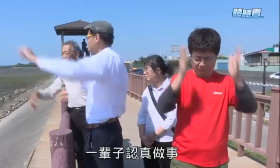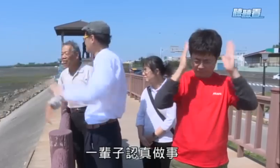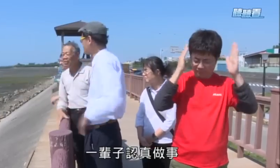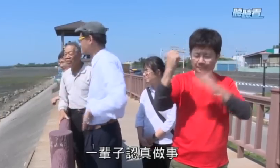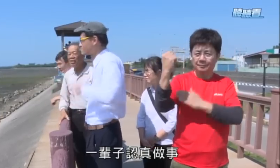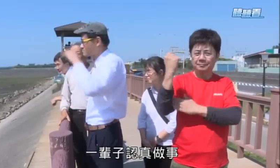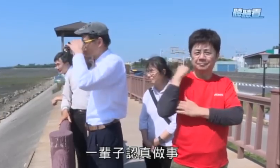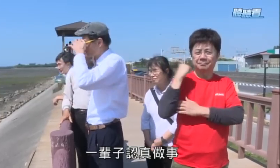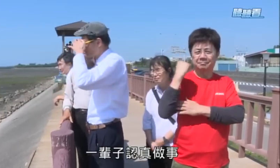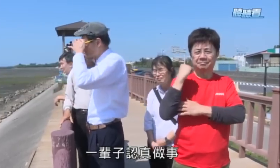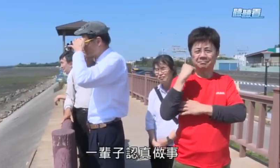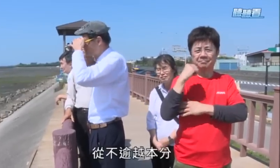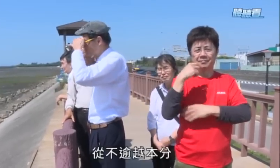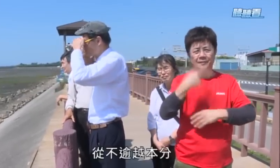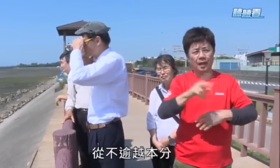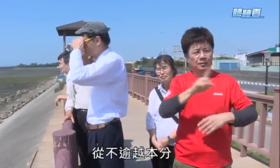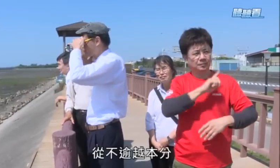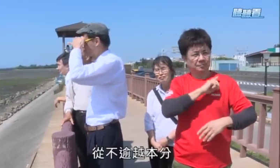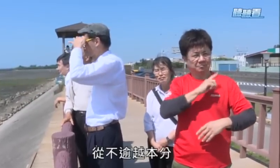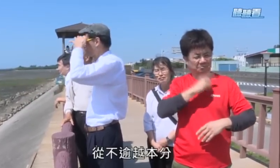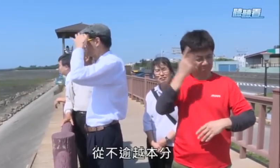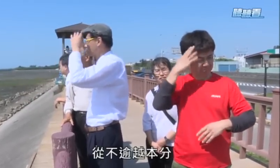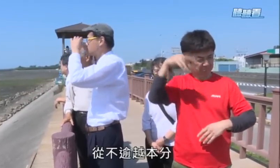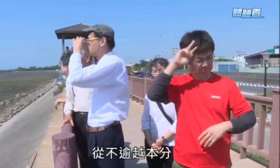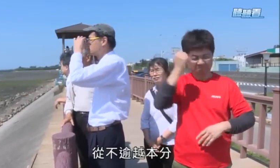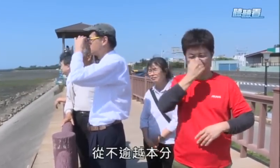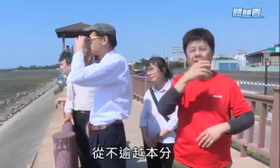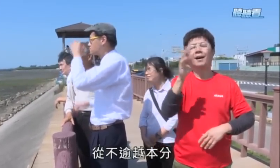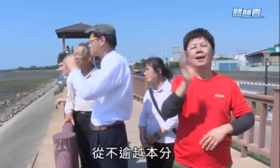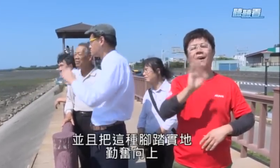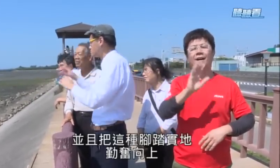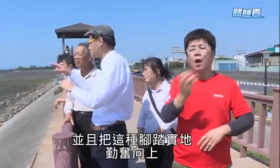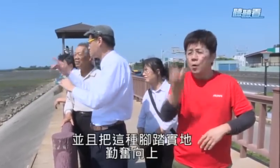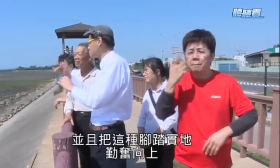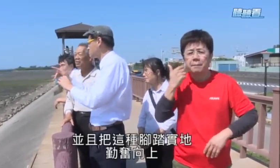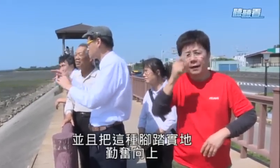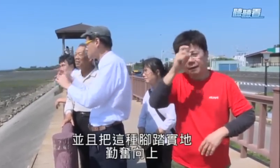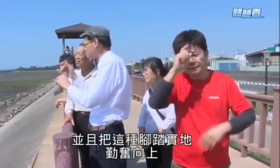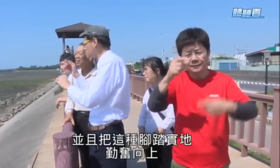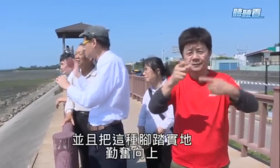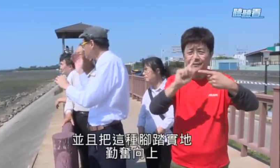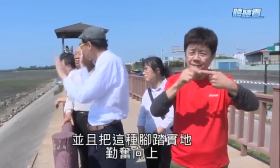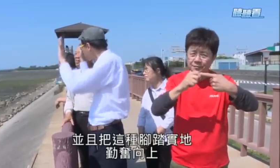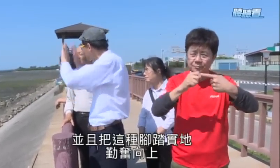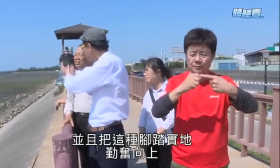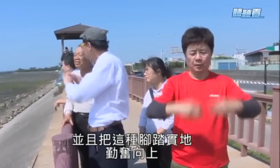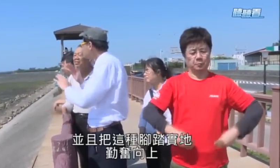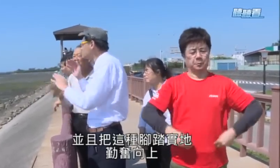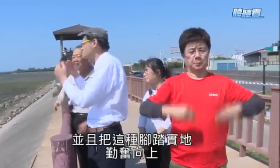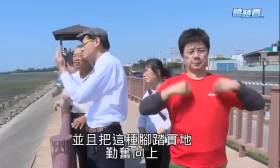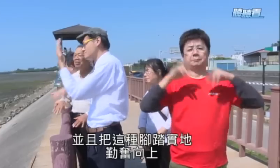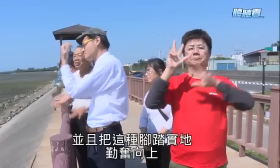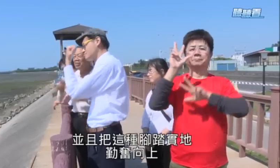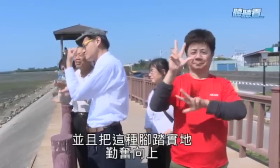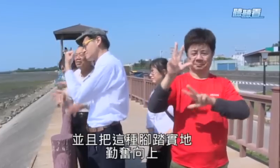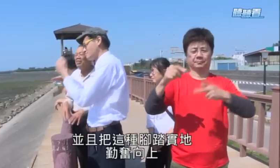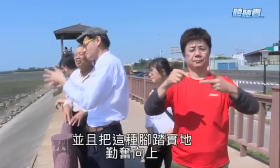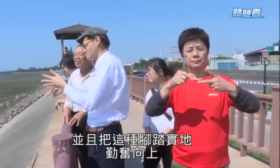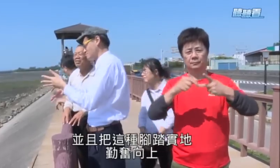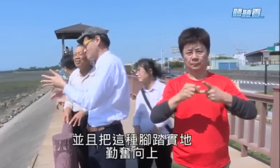认真做事，从不逾越本分，并且呢，把这种脚踏实地啊、勤奋向